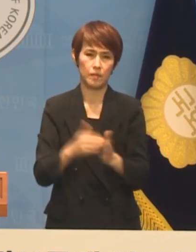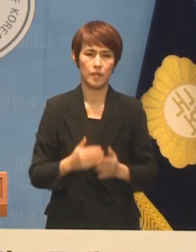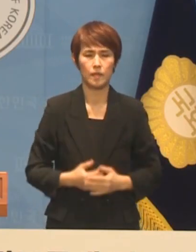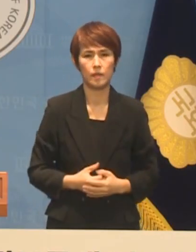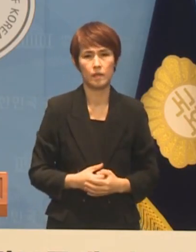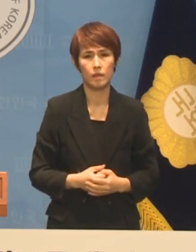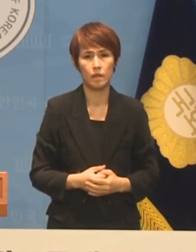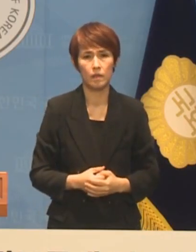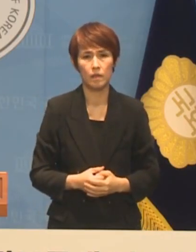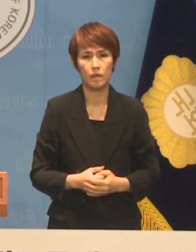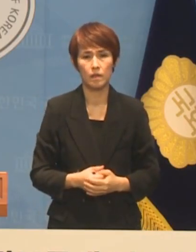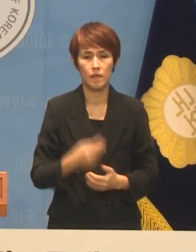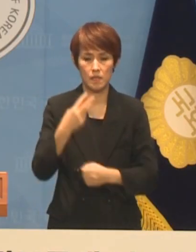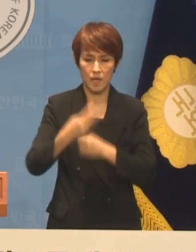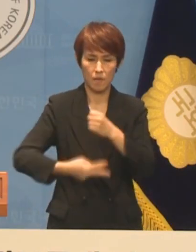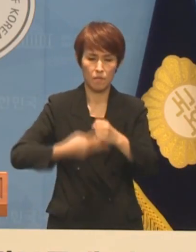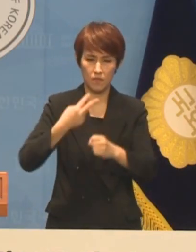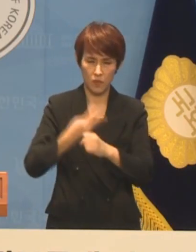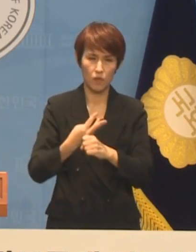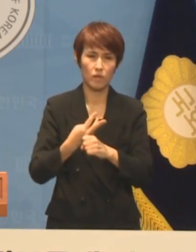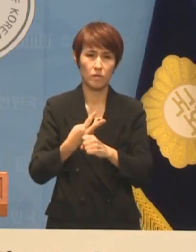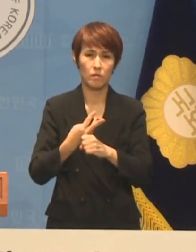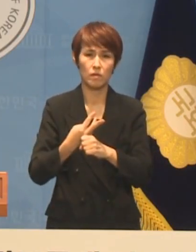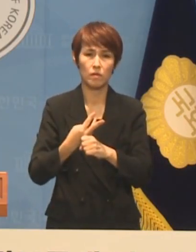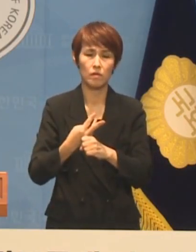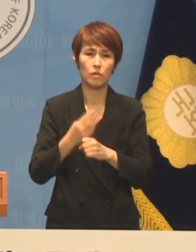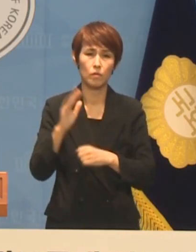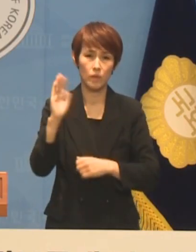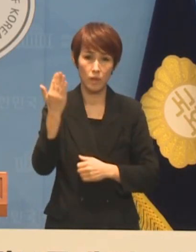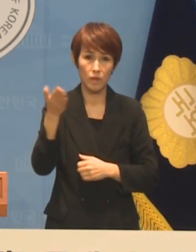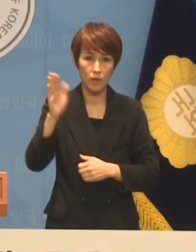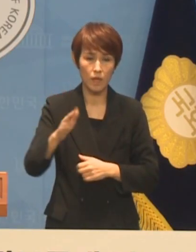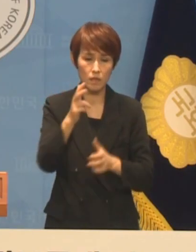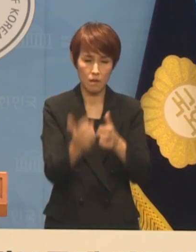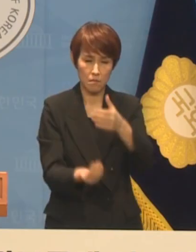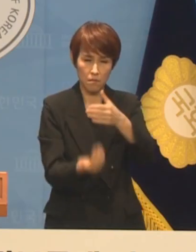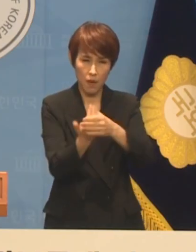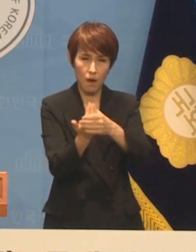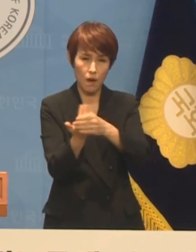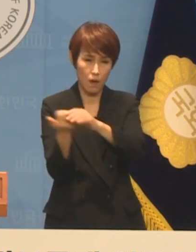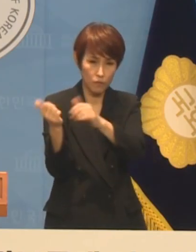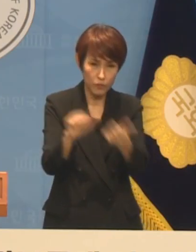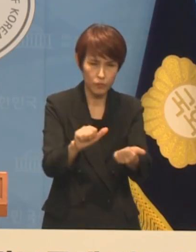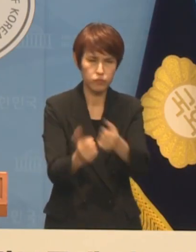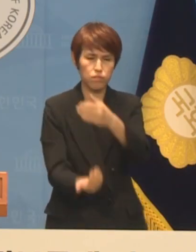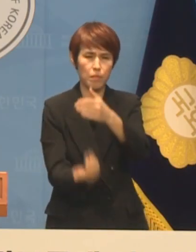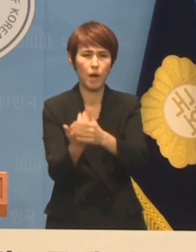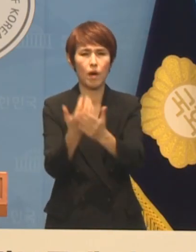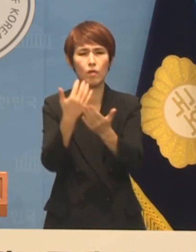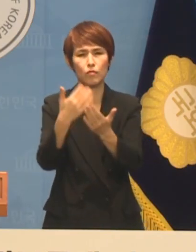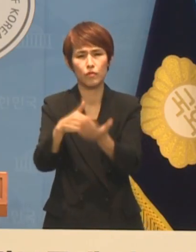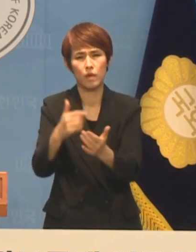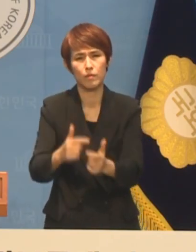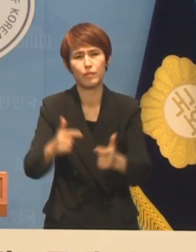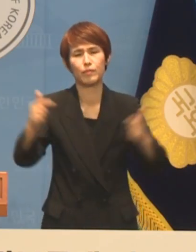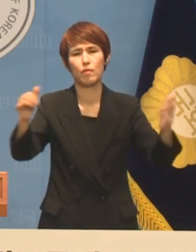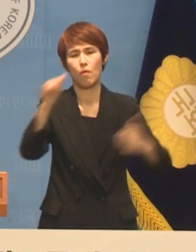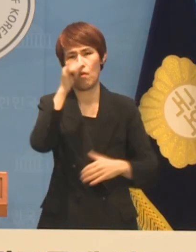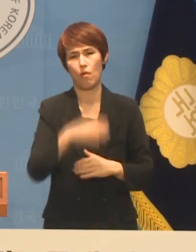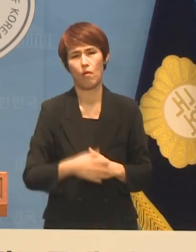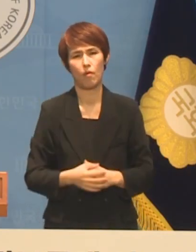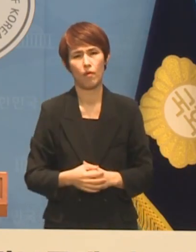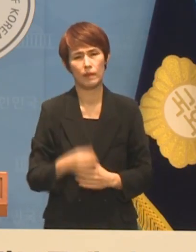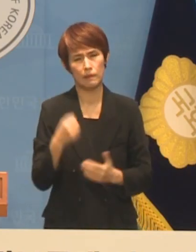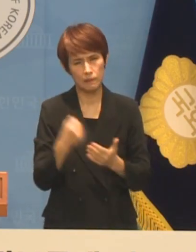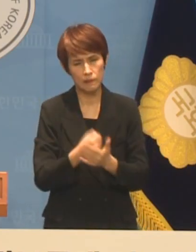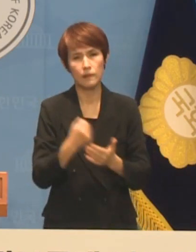하지만 시행된 지 3년 차가 되었지만 산재 사망은 오히려 더 늘어나고 있는 현실이 개탄스럽기 이를 데가